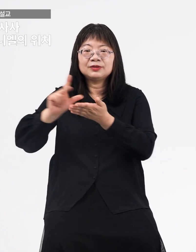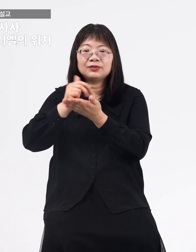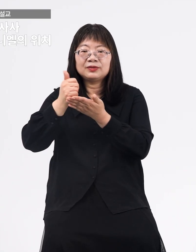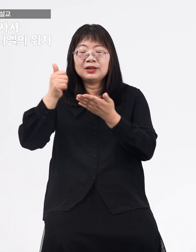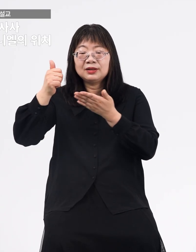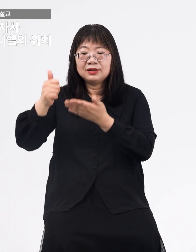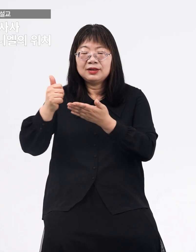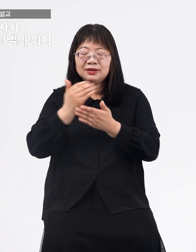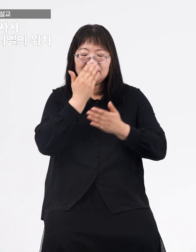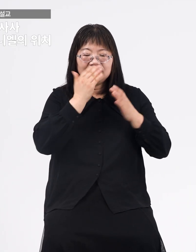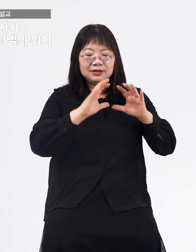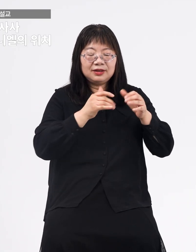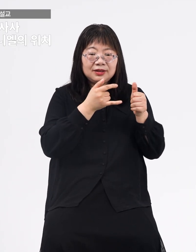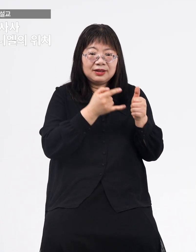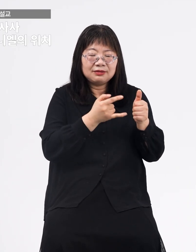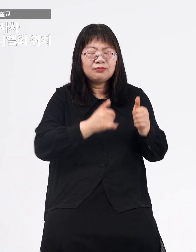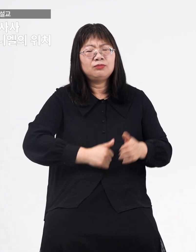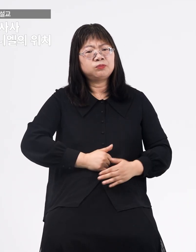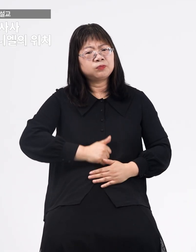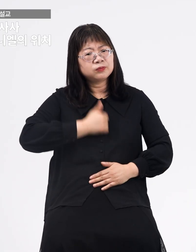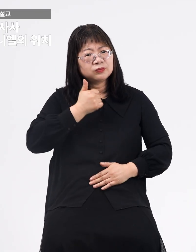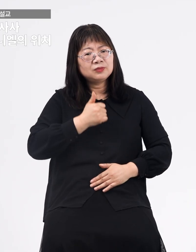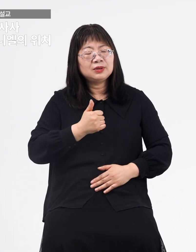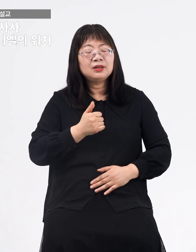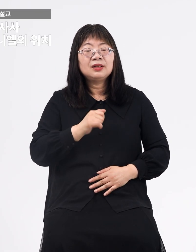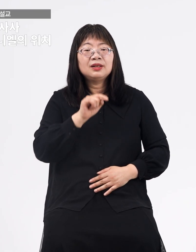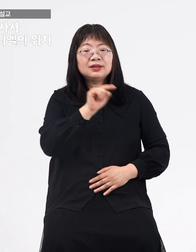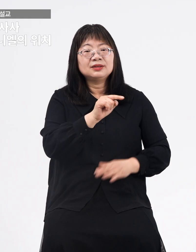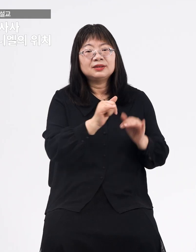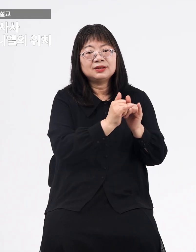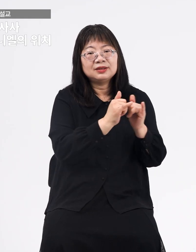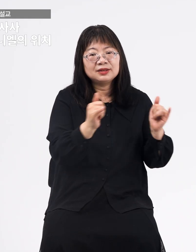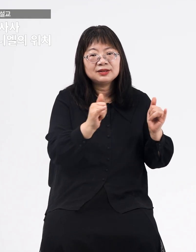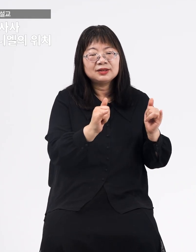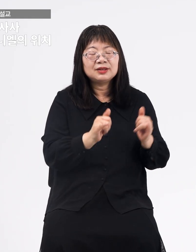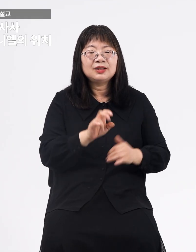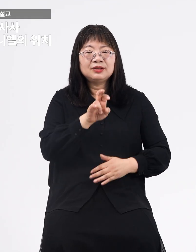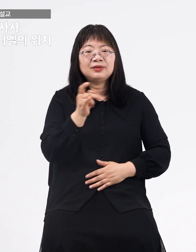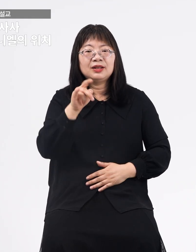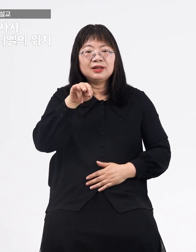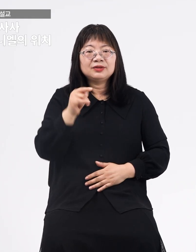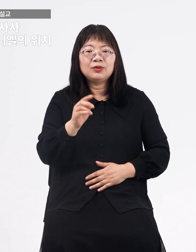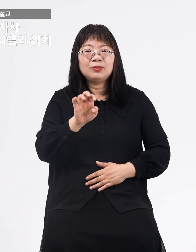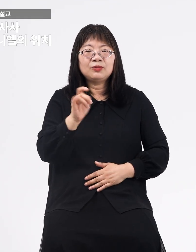여호와께서 이스라엘에게 진노하사 그들을 메소포타미아